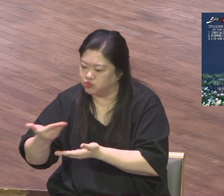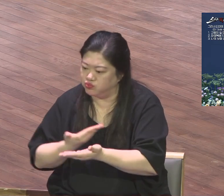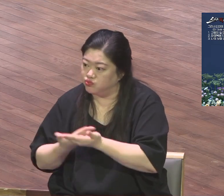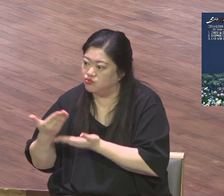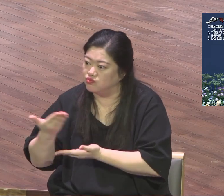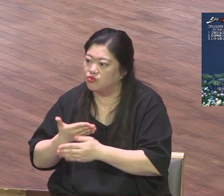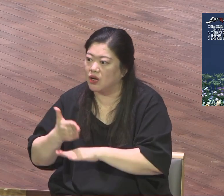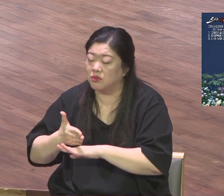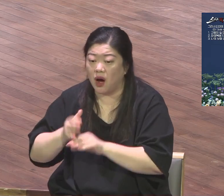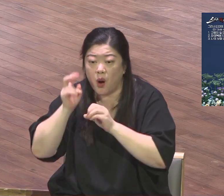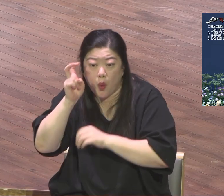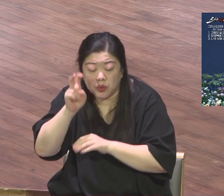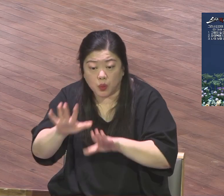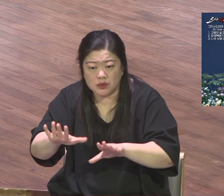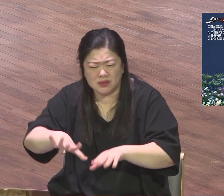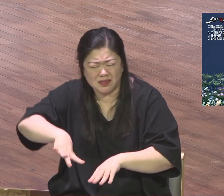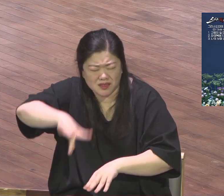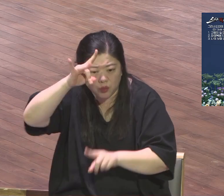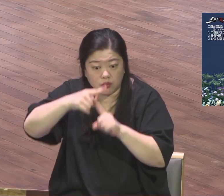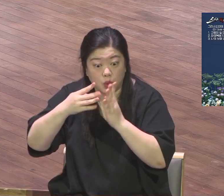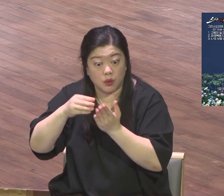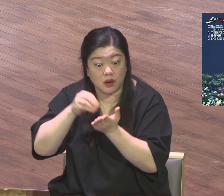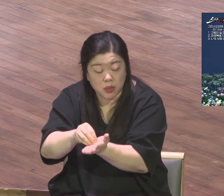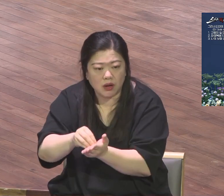정말 축하드려요. 잘하셨어요.